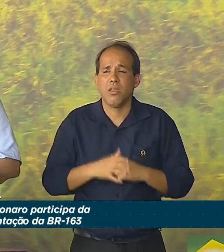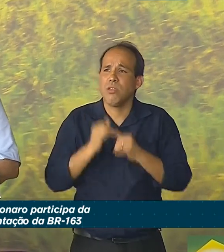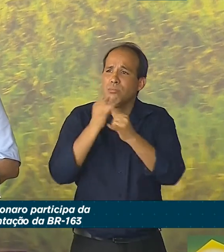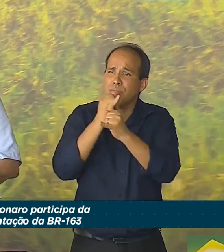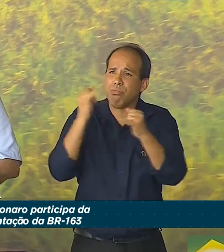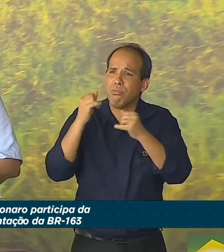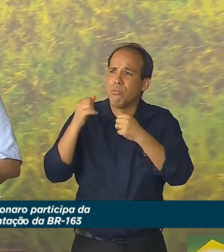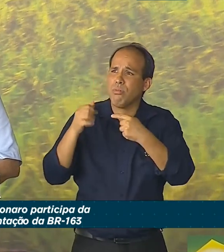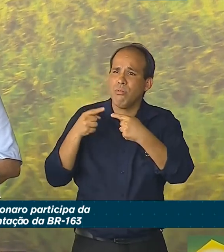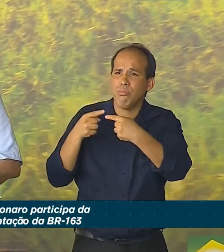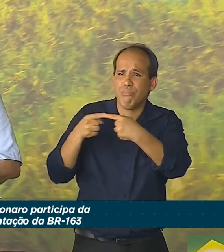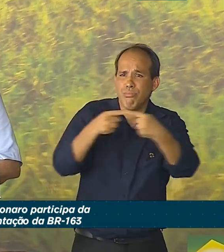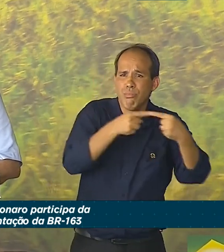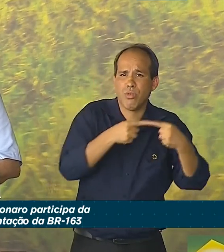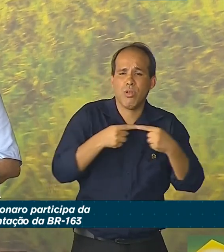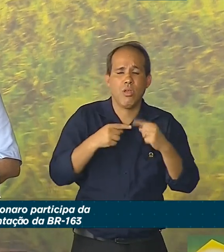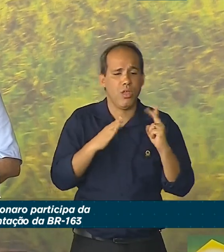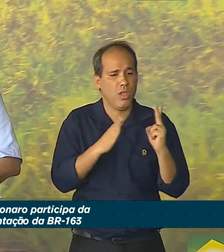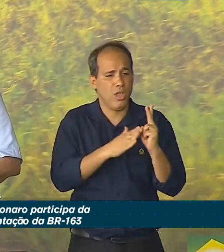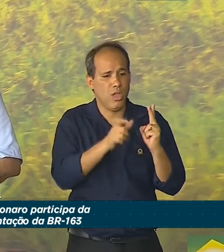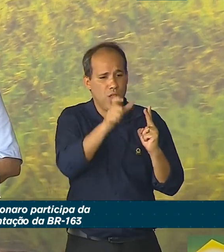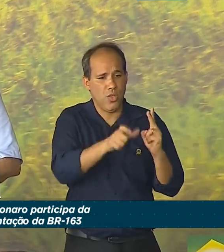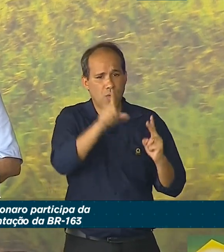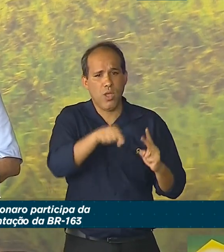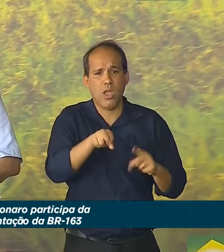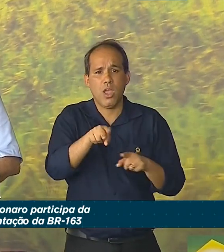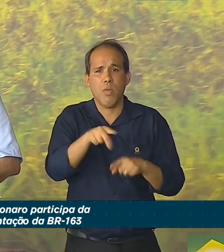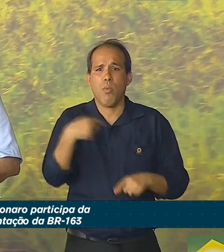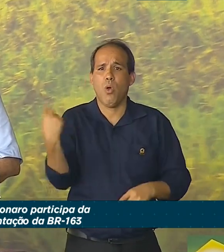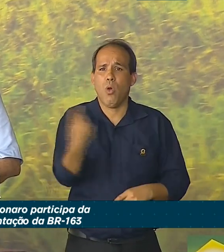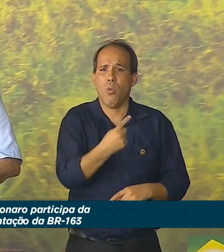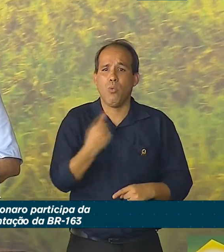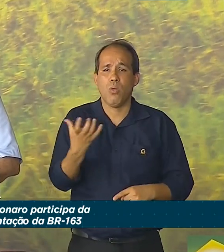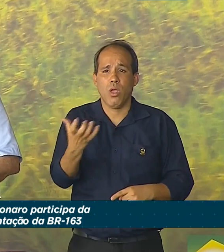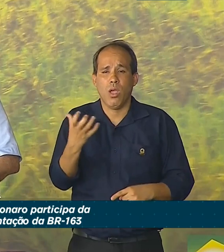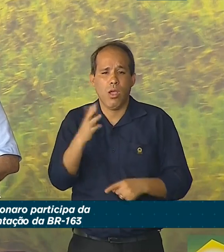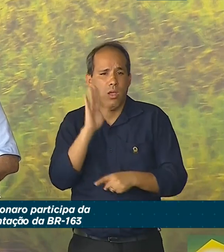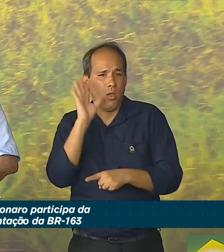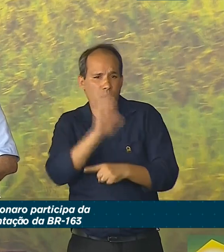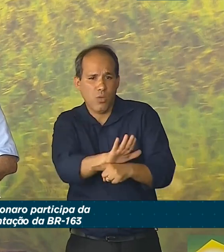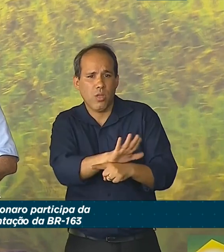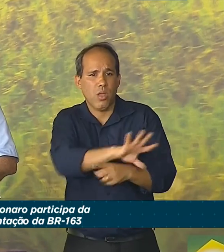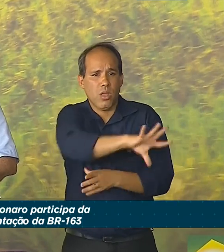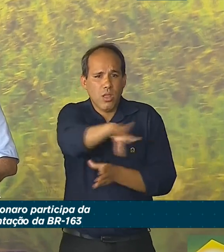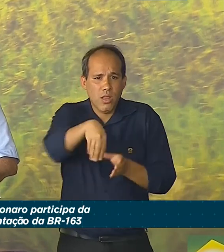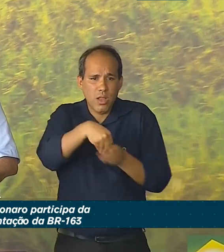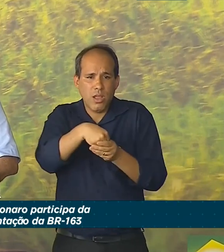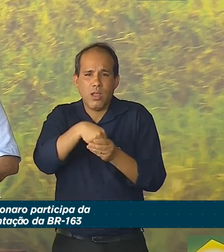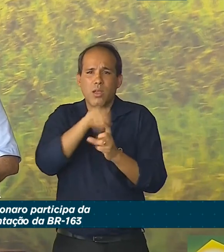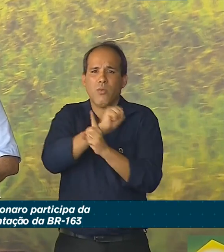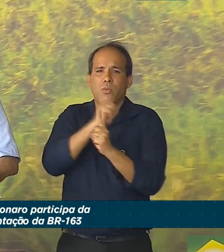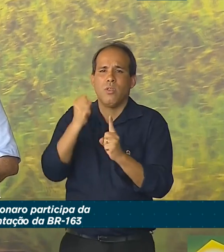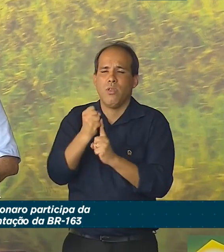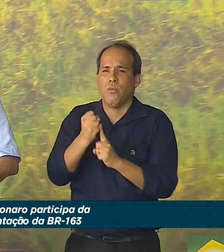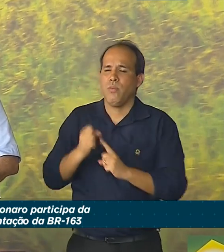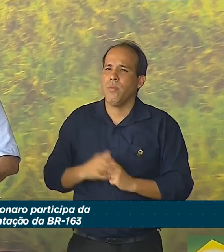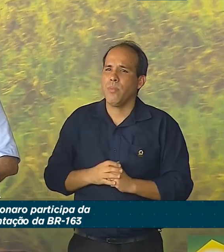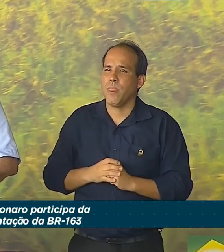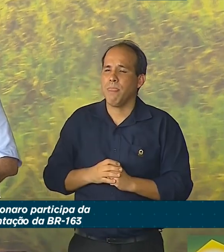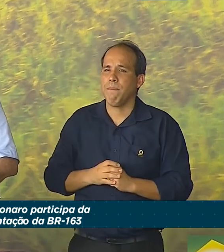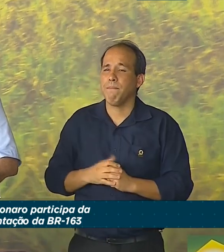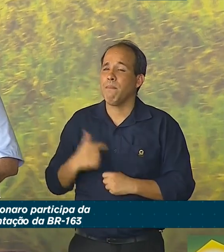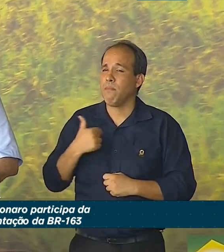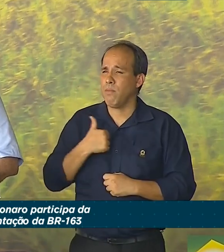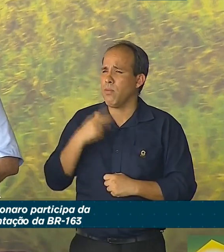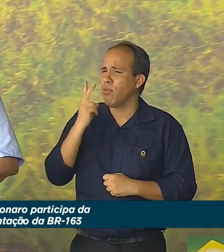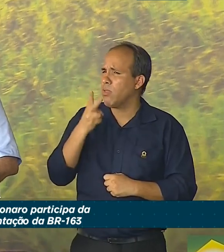hidrelétricas. O índio é nosso irmão, estamos buscando integrá-lo à sociedade. Eu